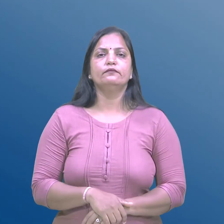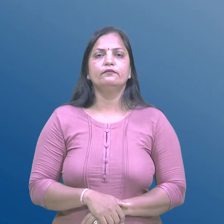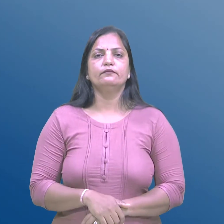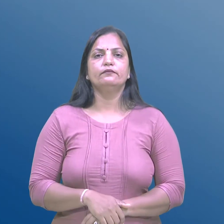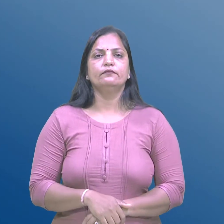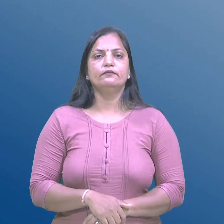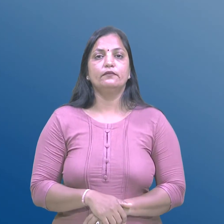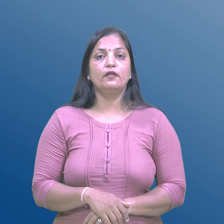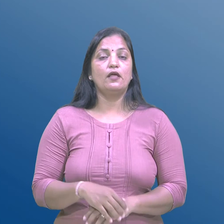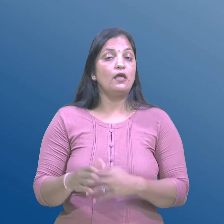અને જેમાં